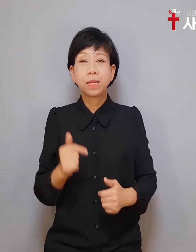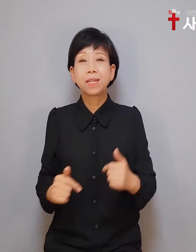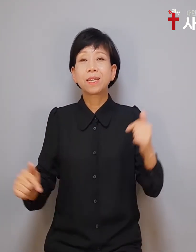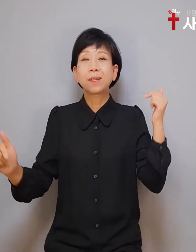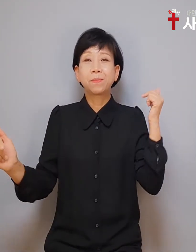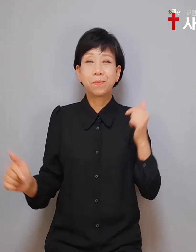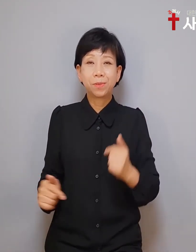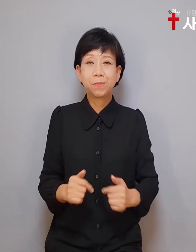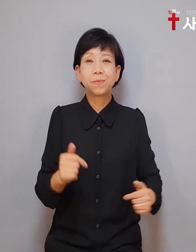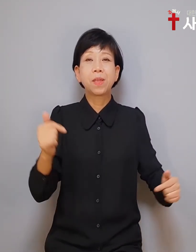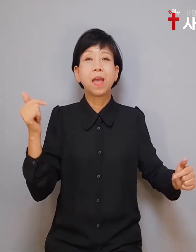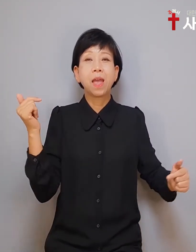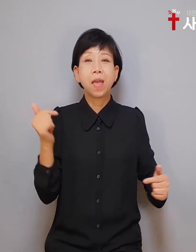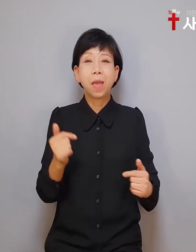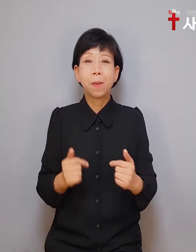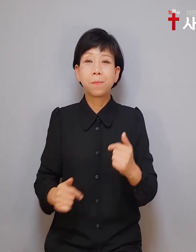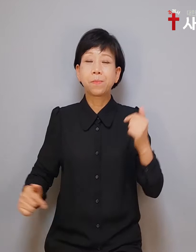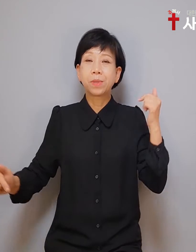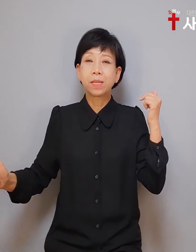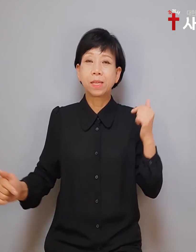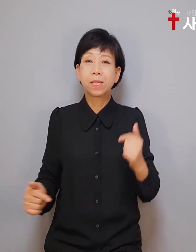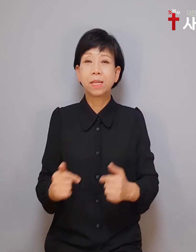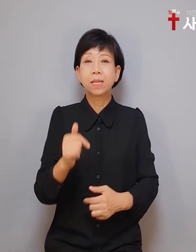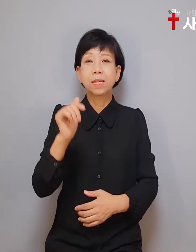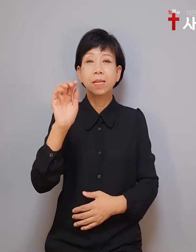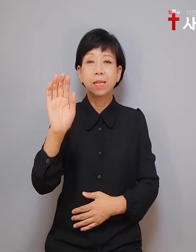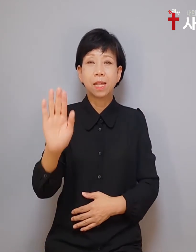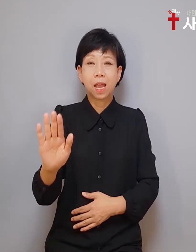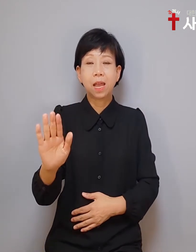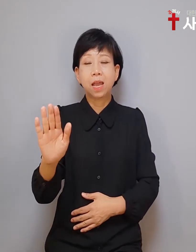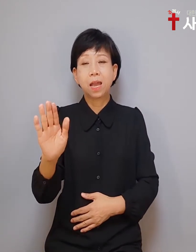예배드림이 기쁨 됩니다.